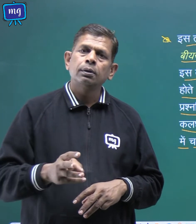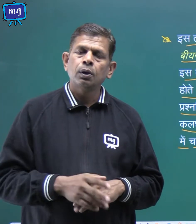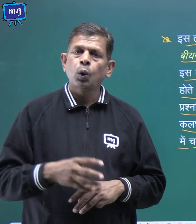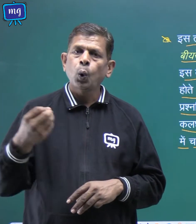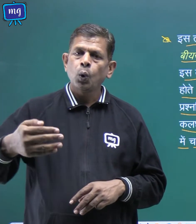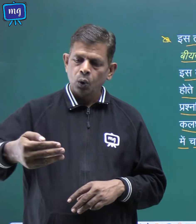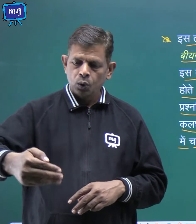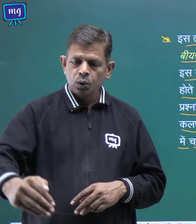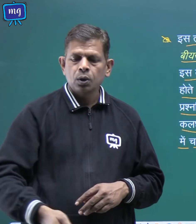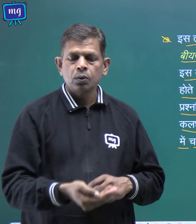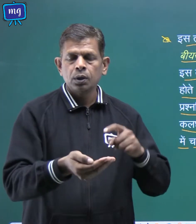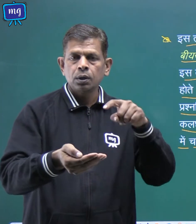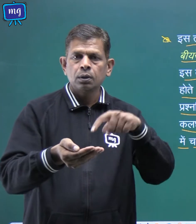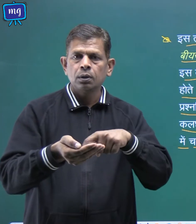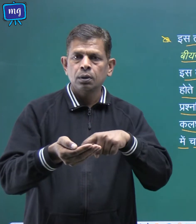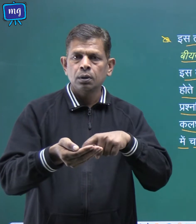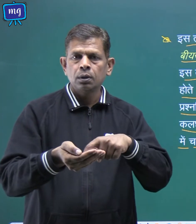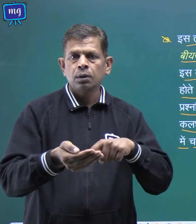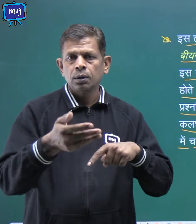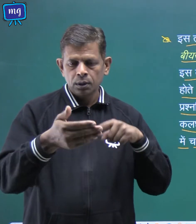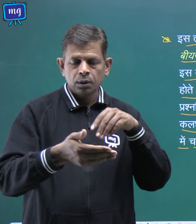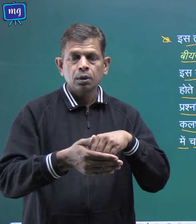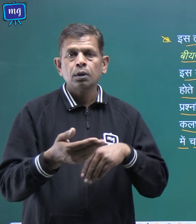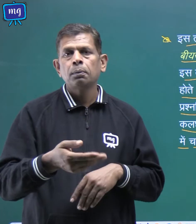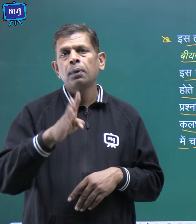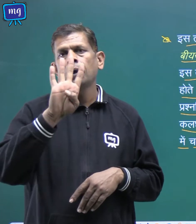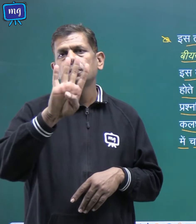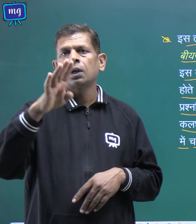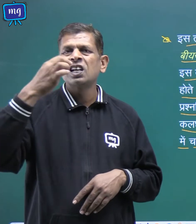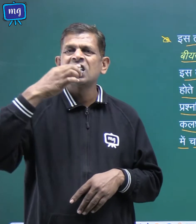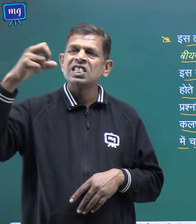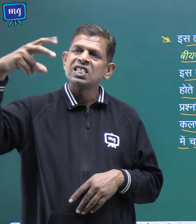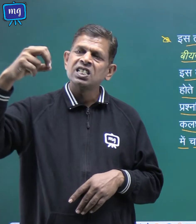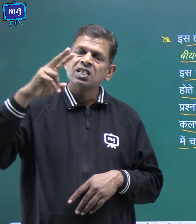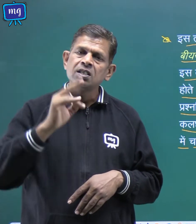और जो कटोरी है इसमें 4 तारे हैं।